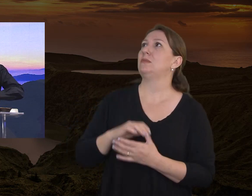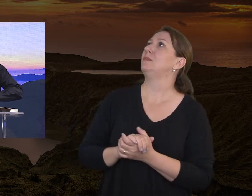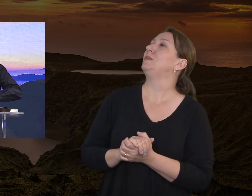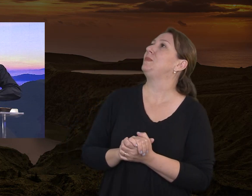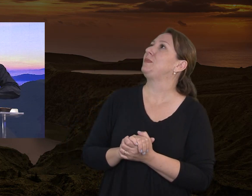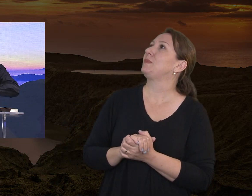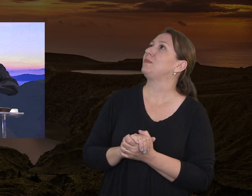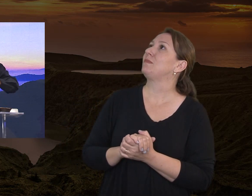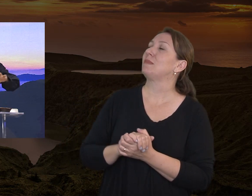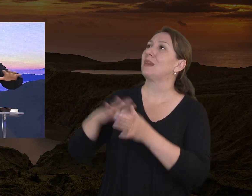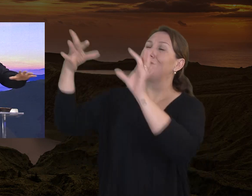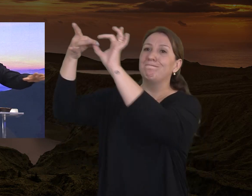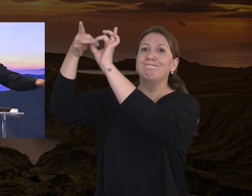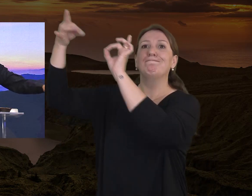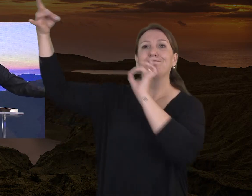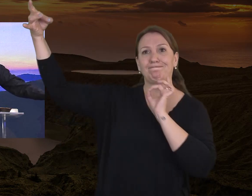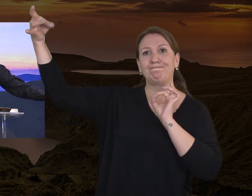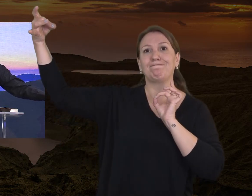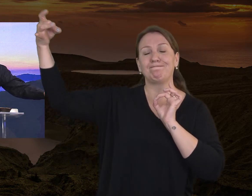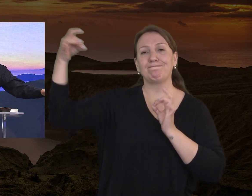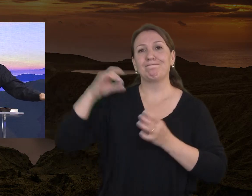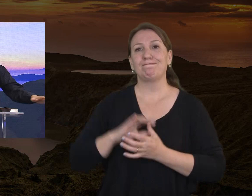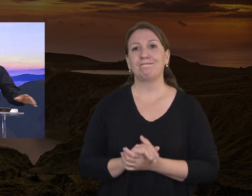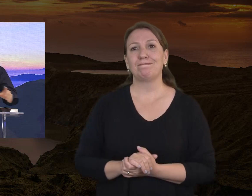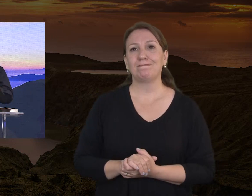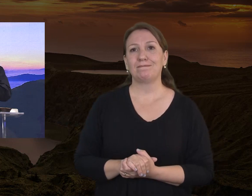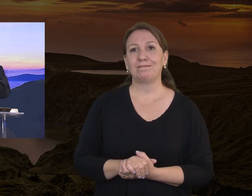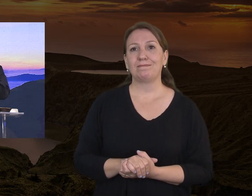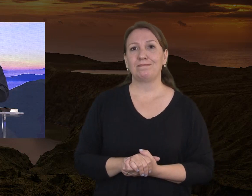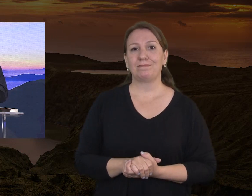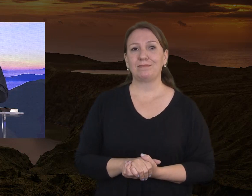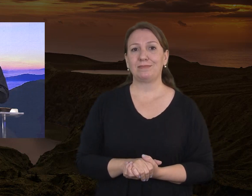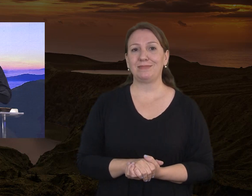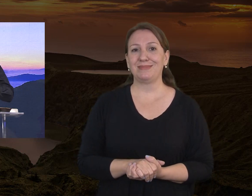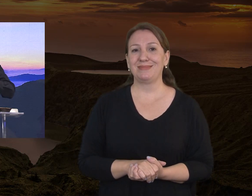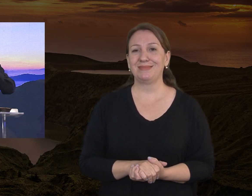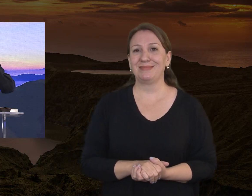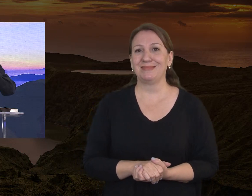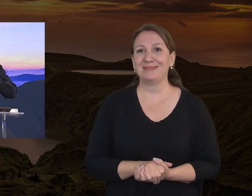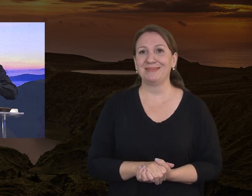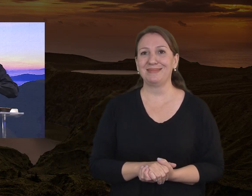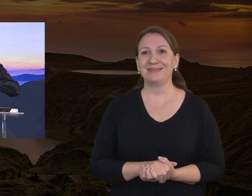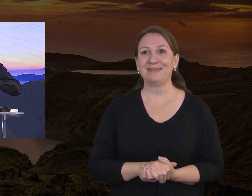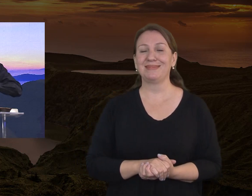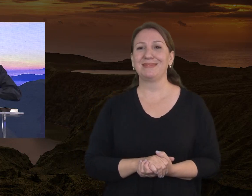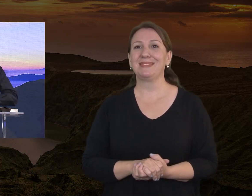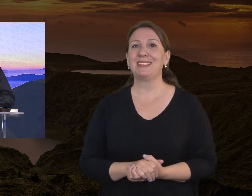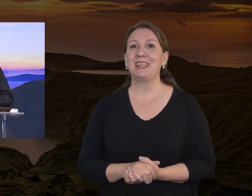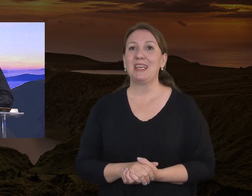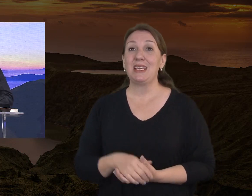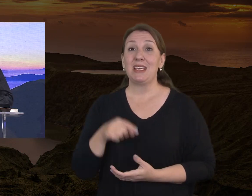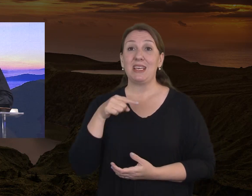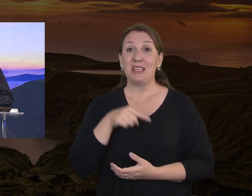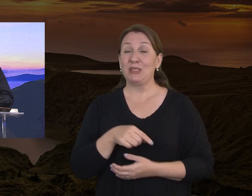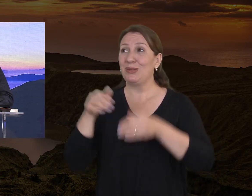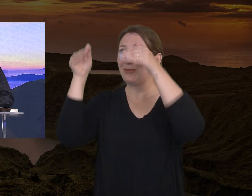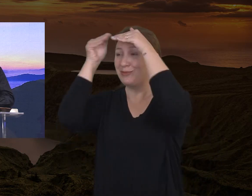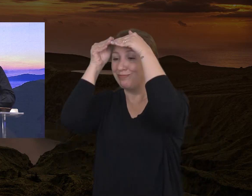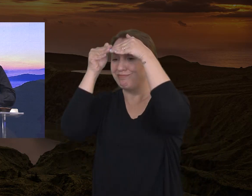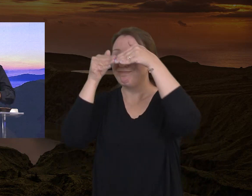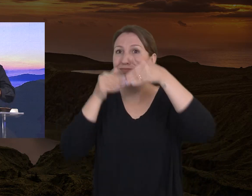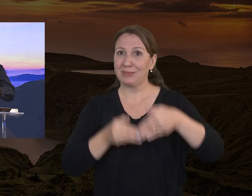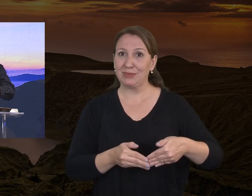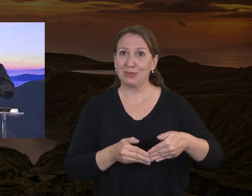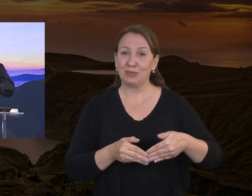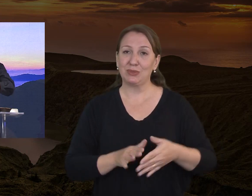para toda a terra veio por causa desse ato. O ato de desobediência a